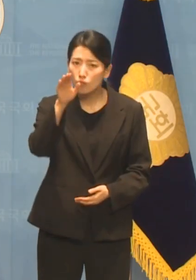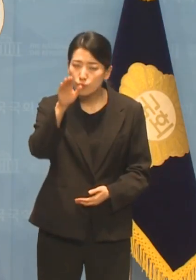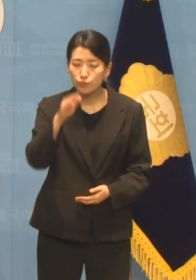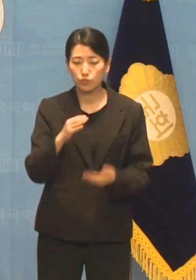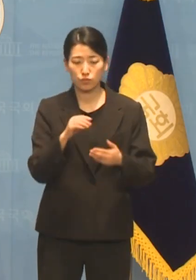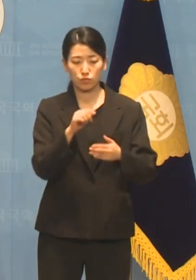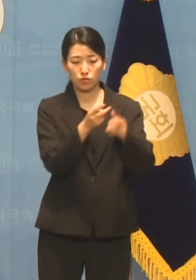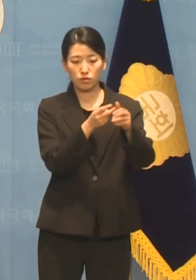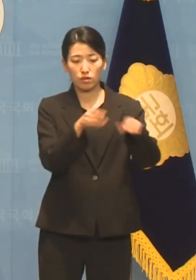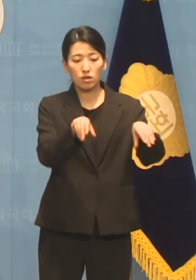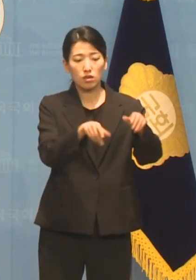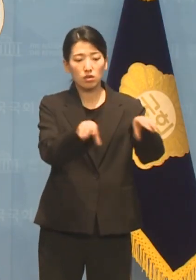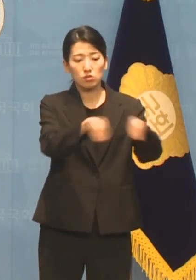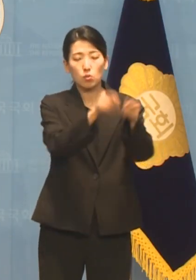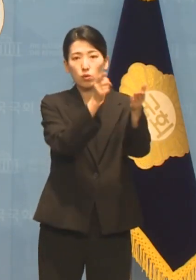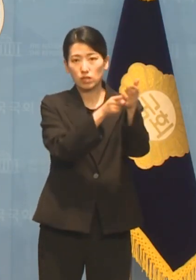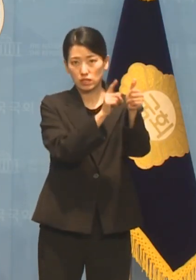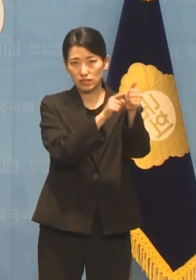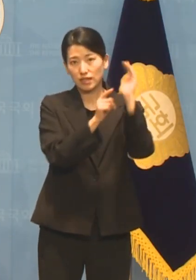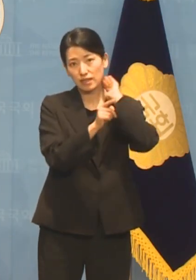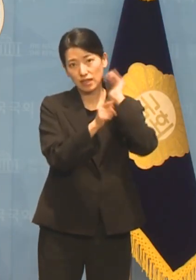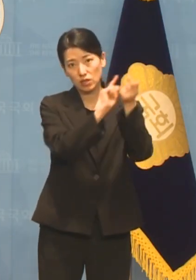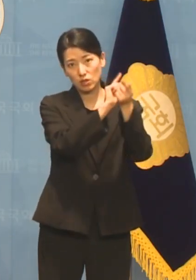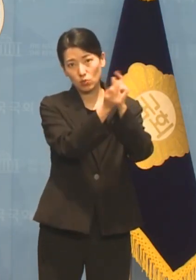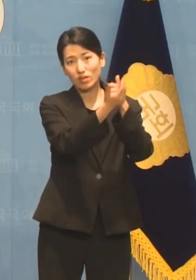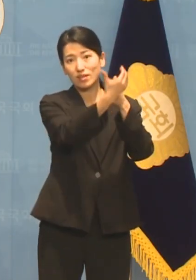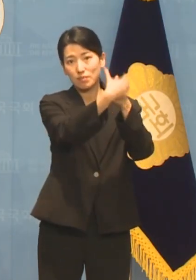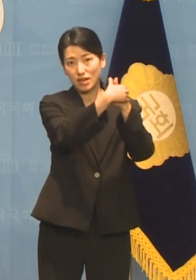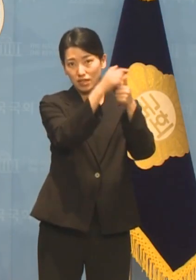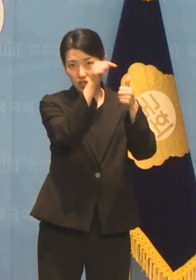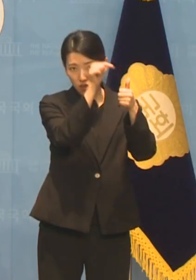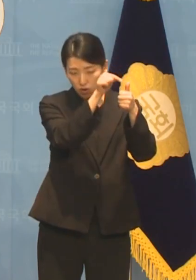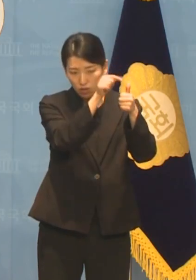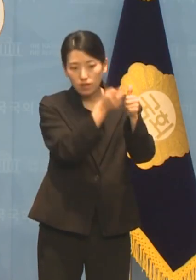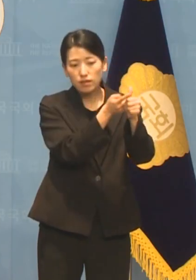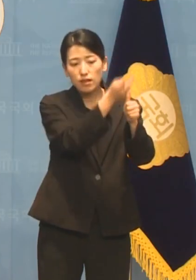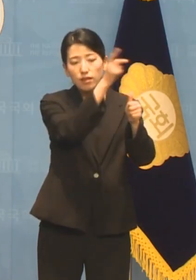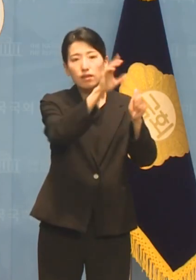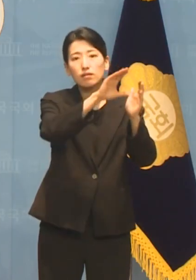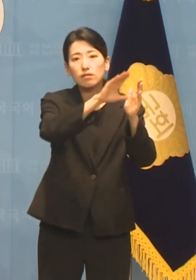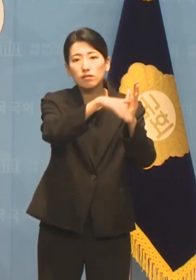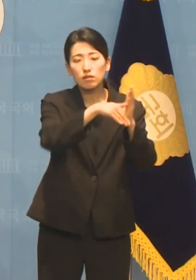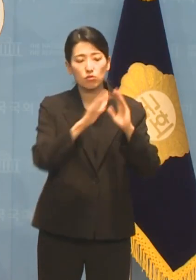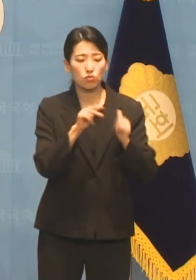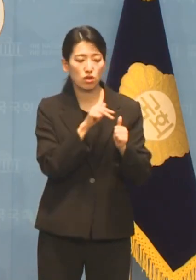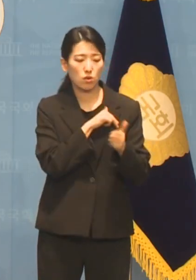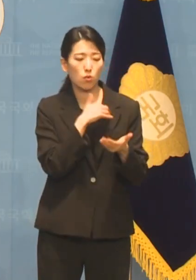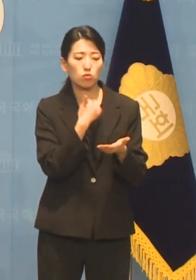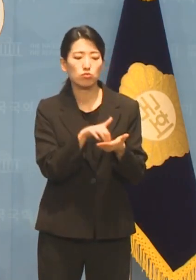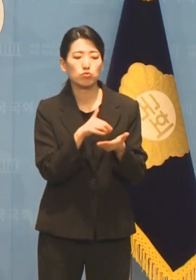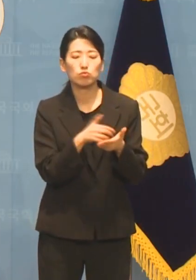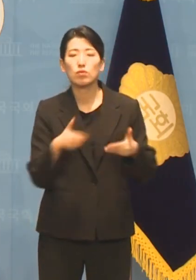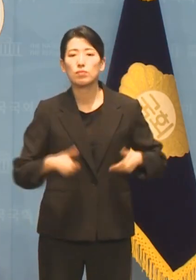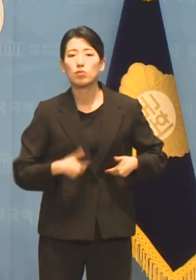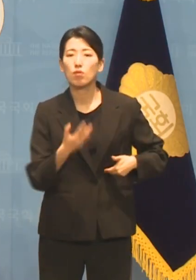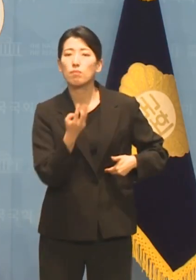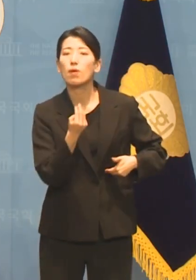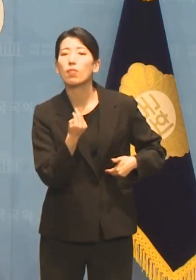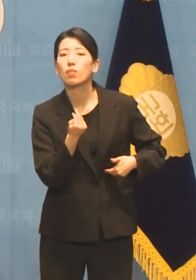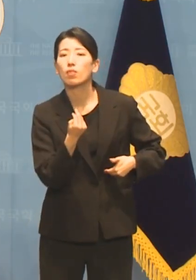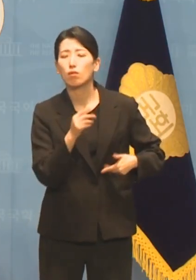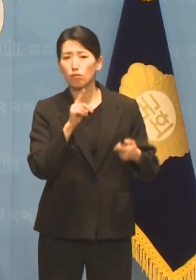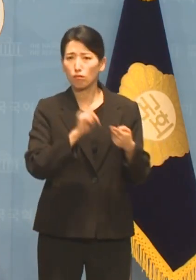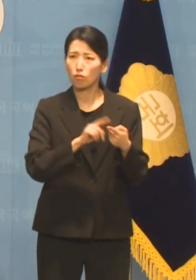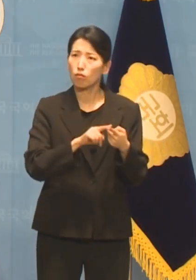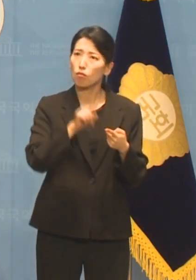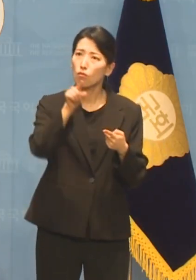의결종족수라는 단일 사안에 대한 이 간단한 판단이고 지난달 19일 단 한 차례 그것도 90분